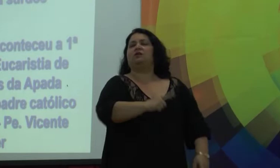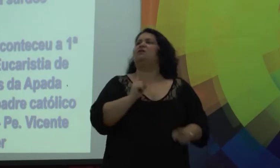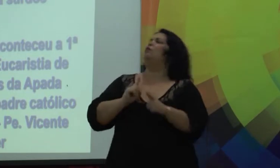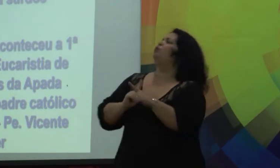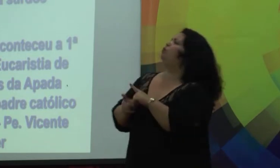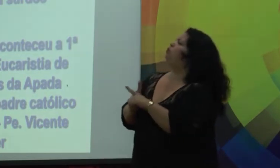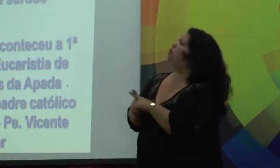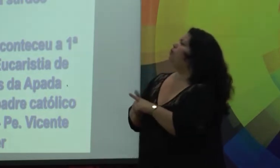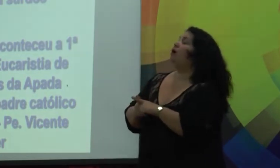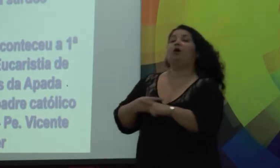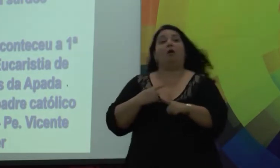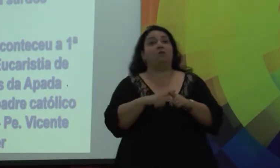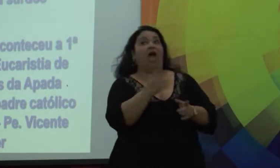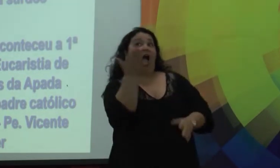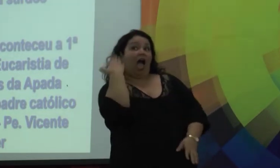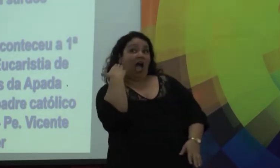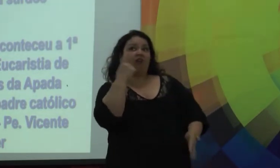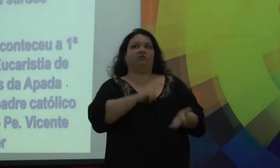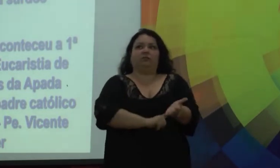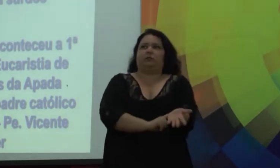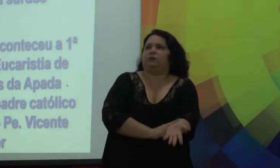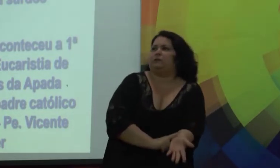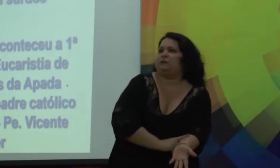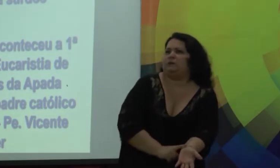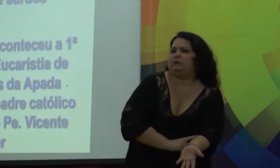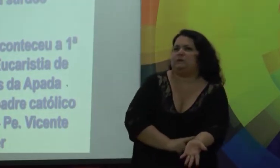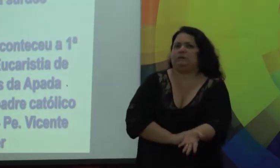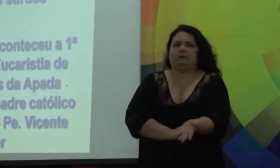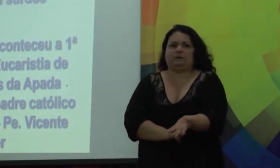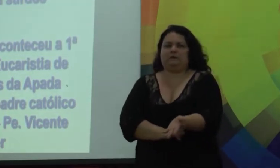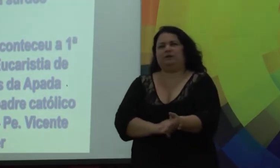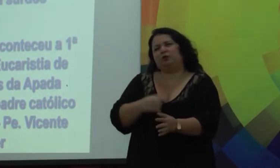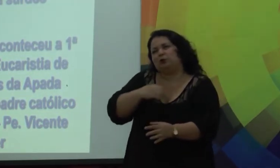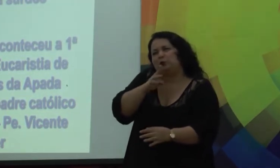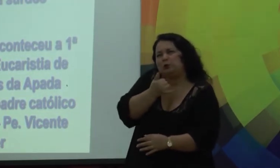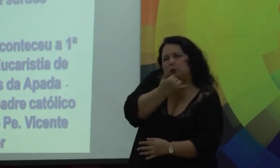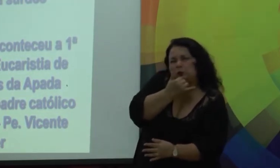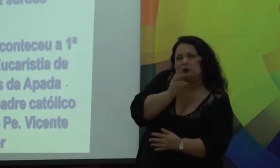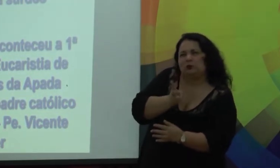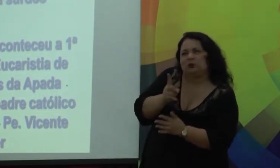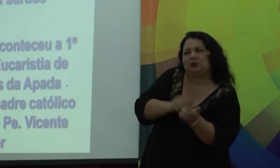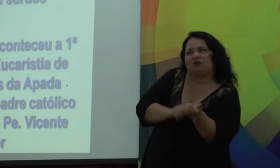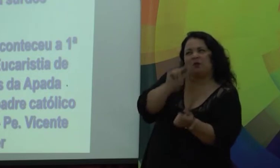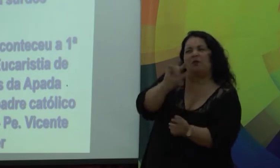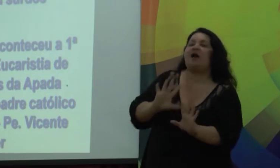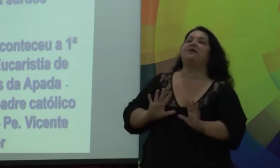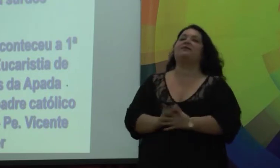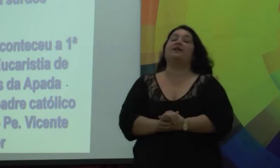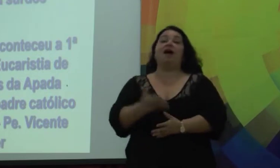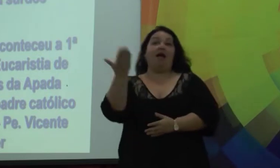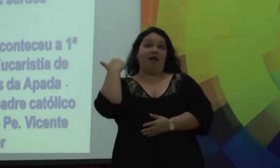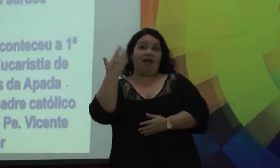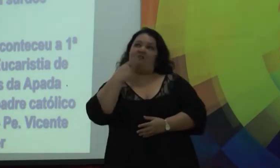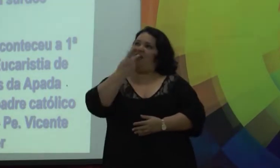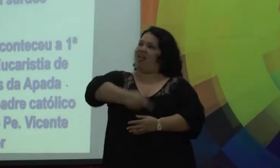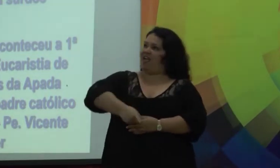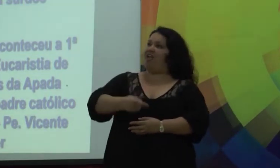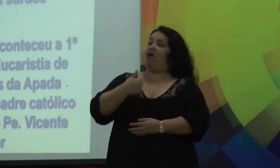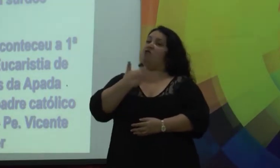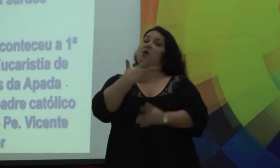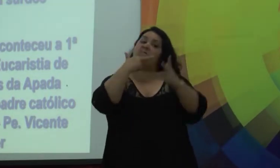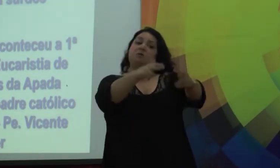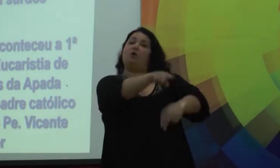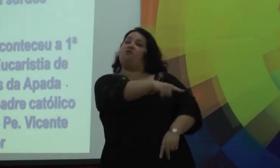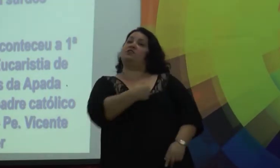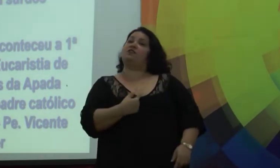Porque antes você era nervosa. Fica quieto, ainda continua sendo. Mas ele disse, eu quero ser você